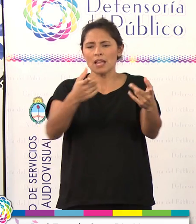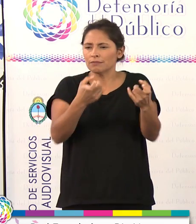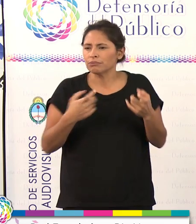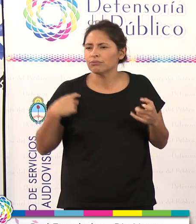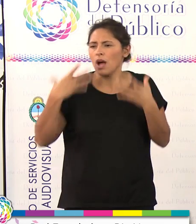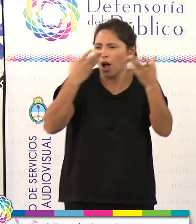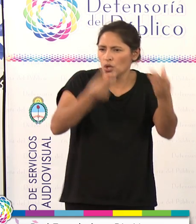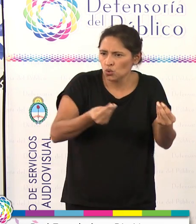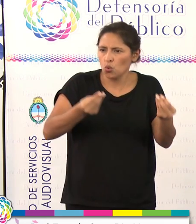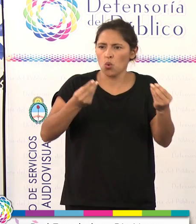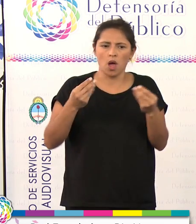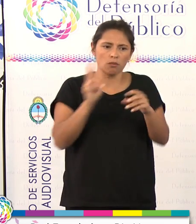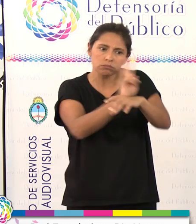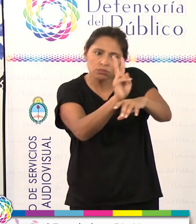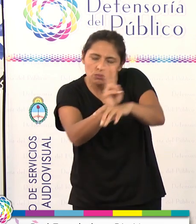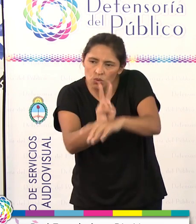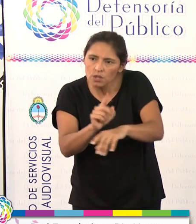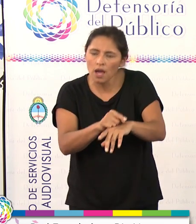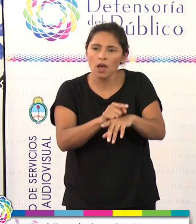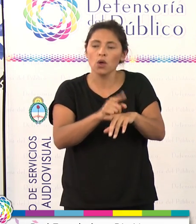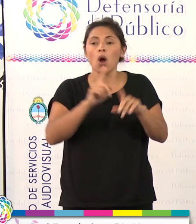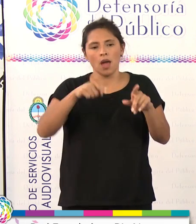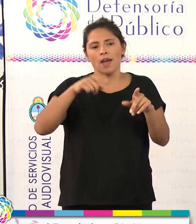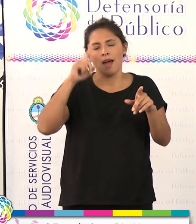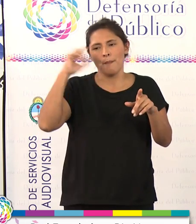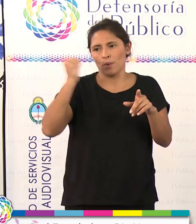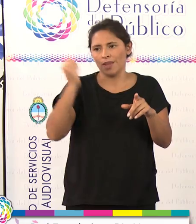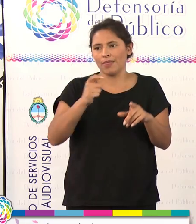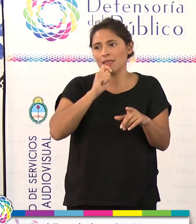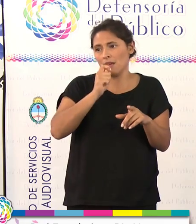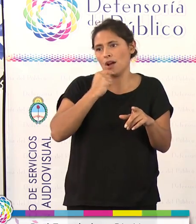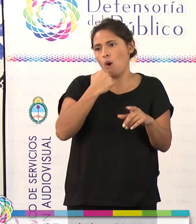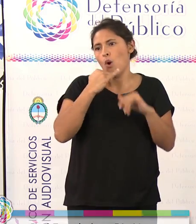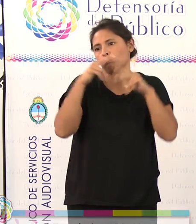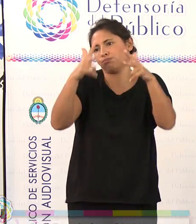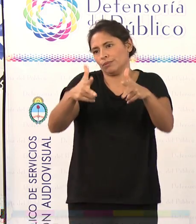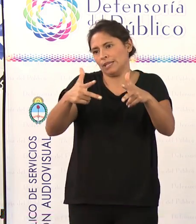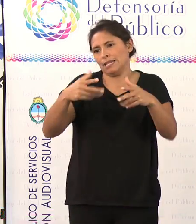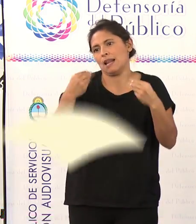contención y fundamentalmente micrófonos en los que expresarse y contar lo que les pasa.